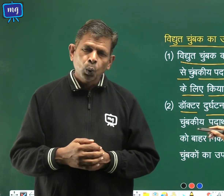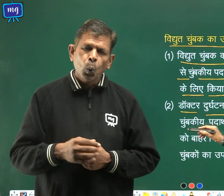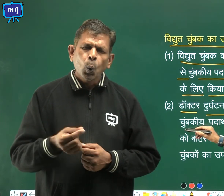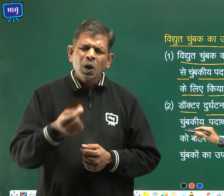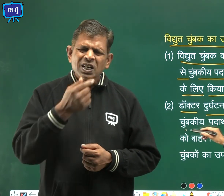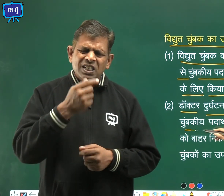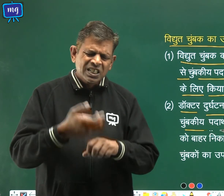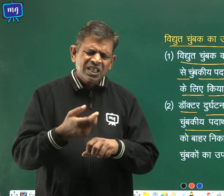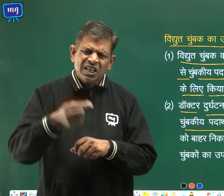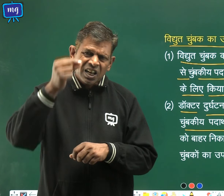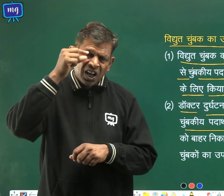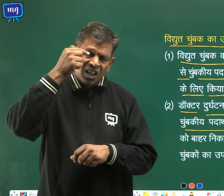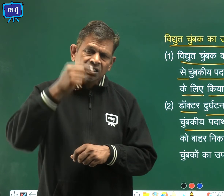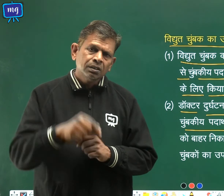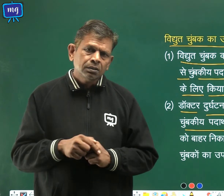चुंबकीय पदार्थ के